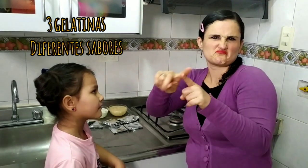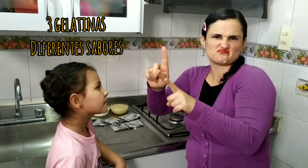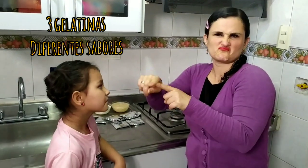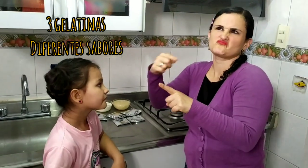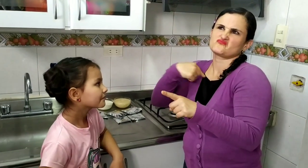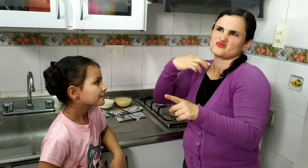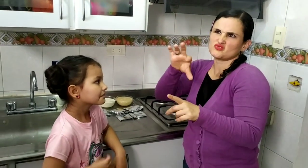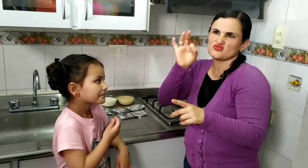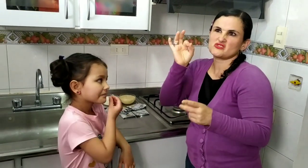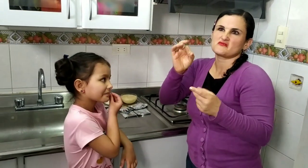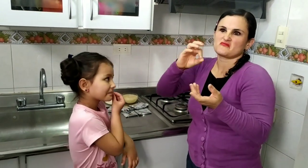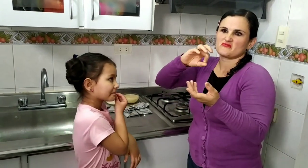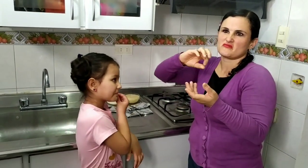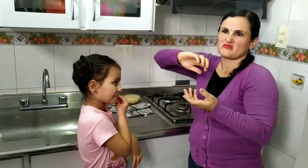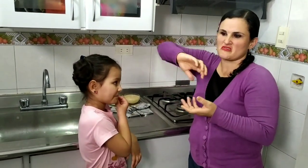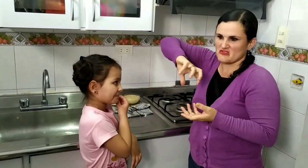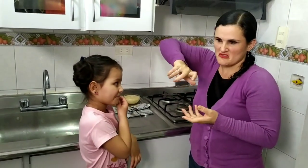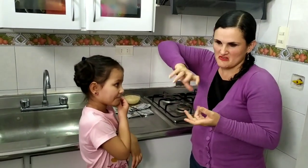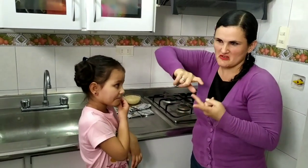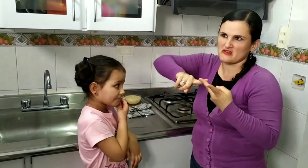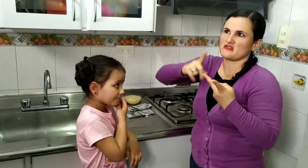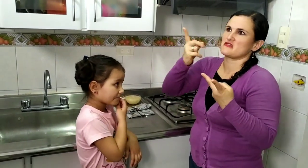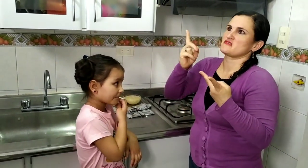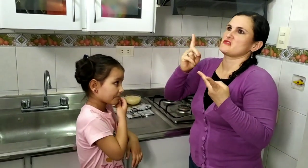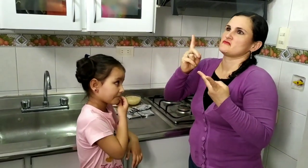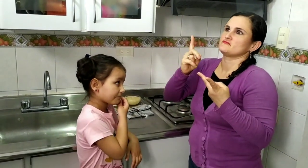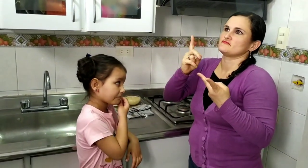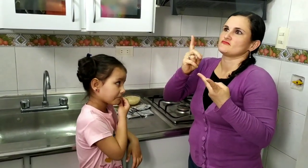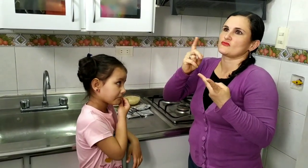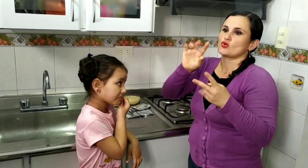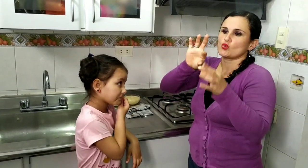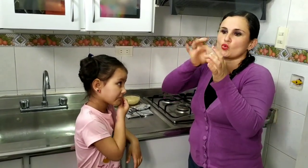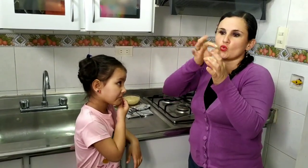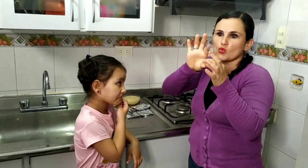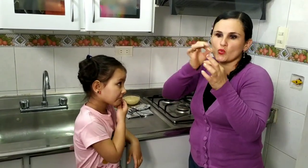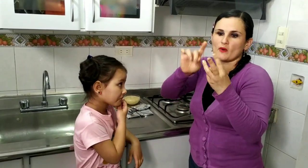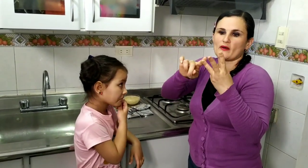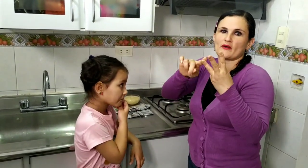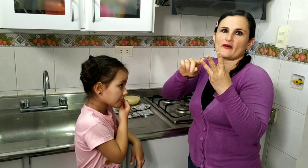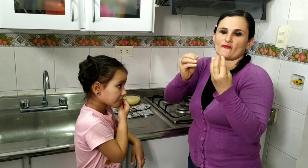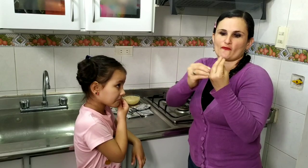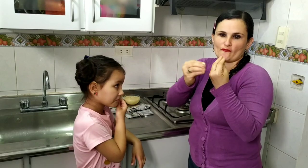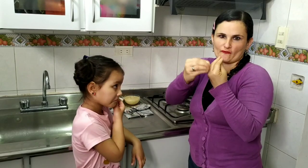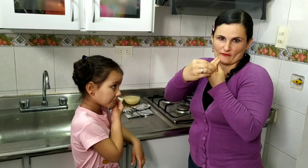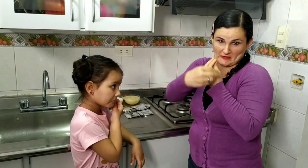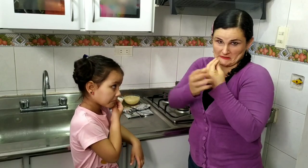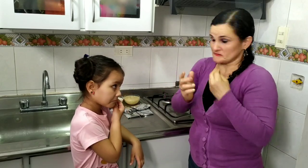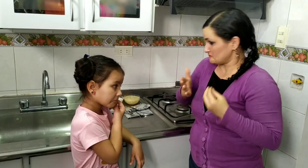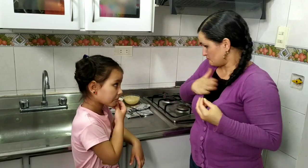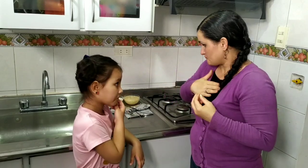de diferentes sabores. Colores. Yo escogí naranja, uvas y fresas.